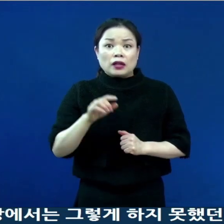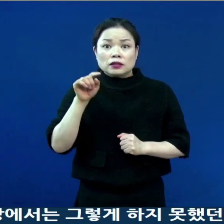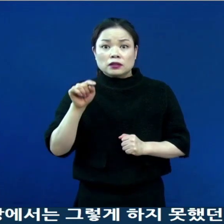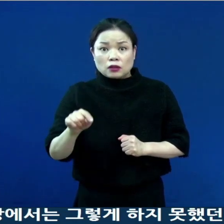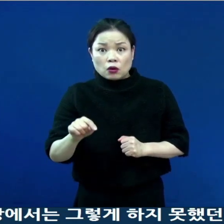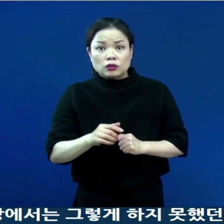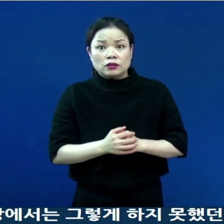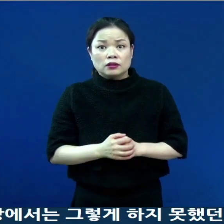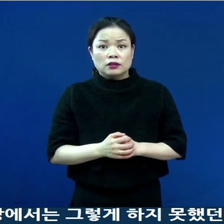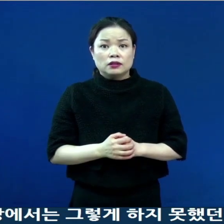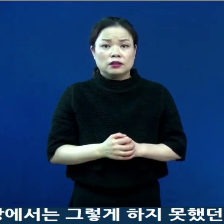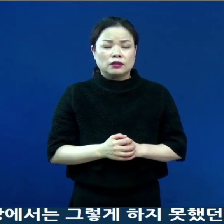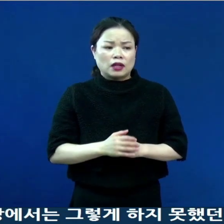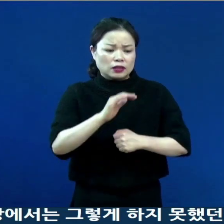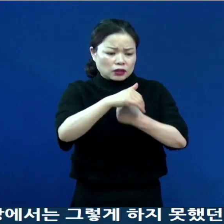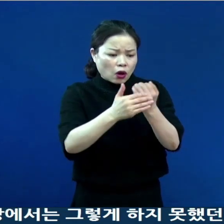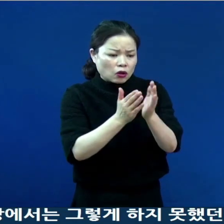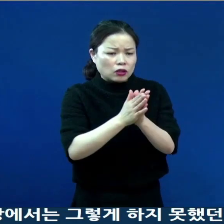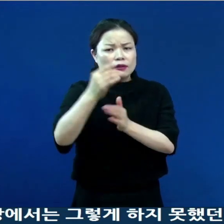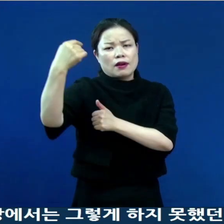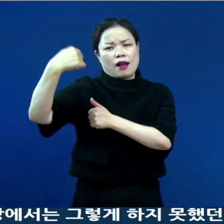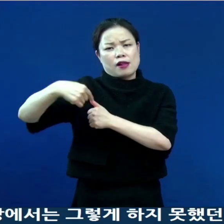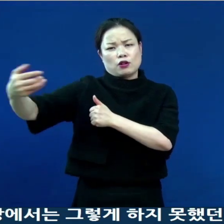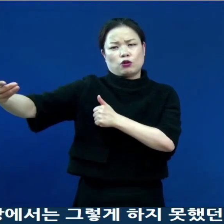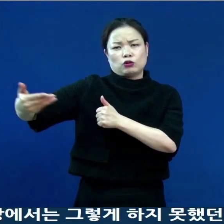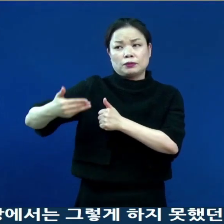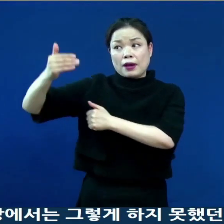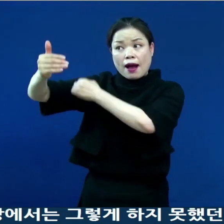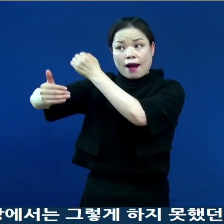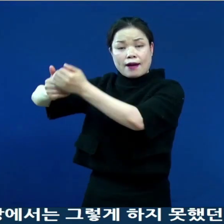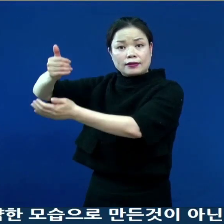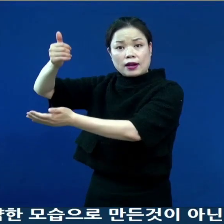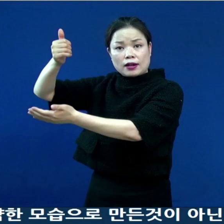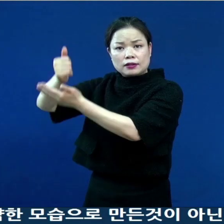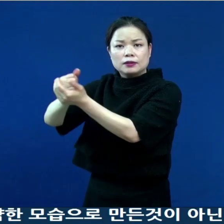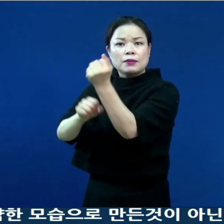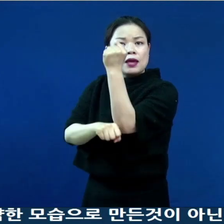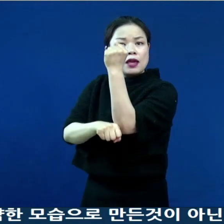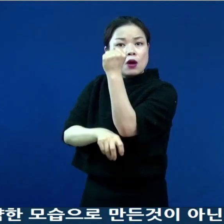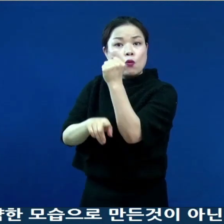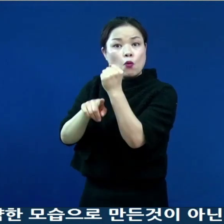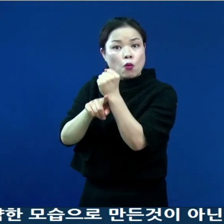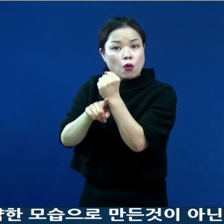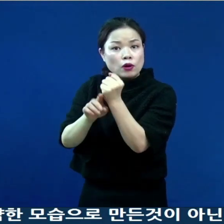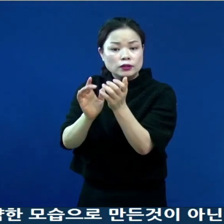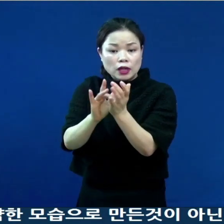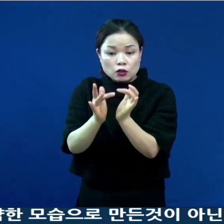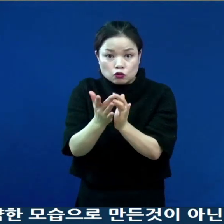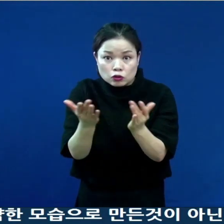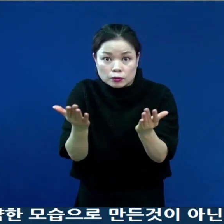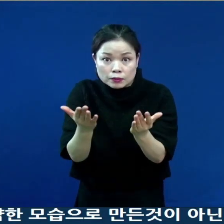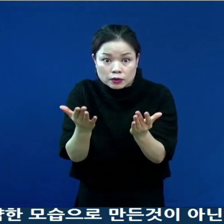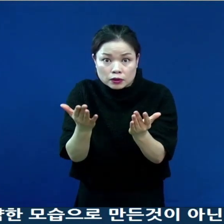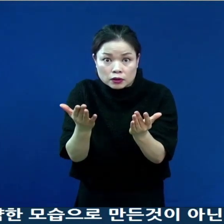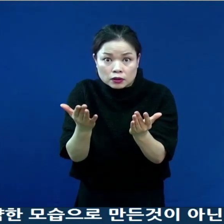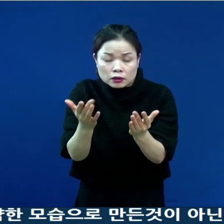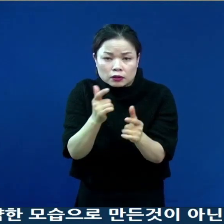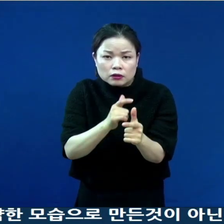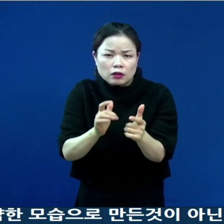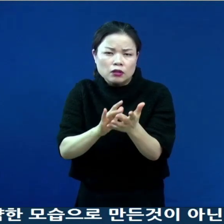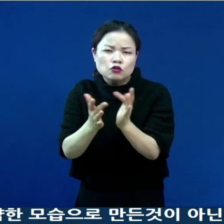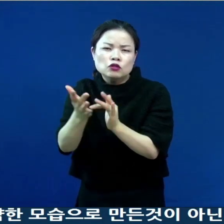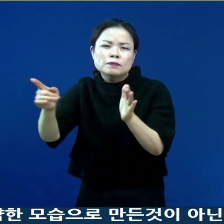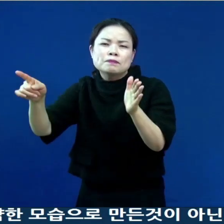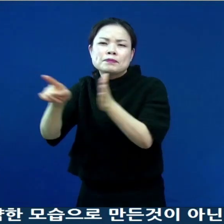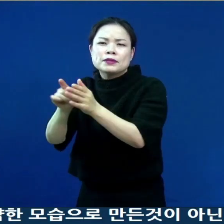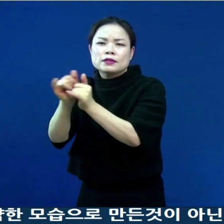그것이 성경이 가르쳐주고 있는 하나님의 원리이죠. 예수님의 사역을 통해서 점점 더 예수님을